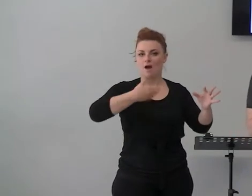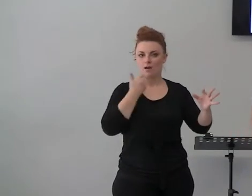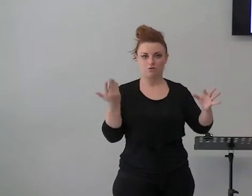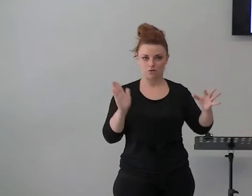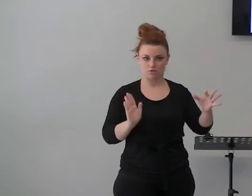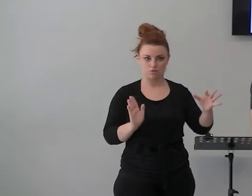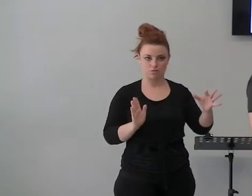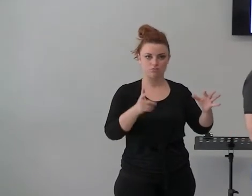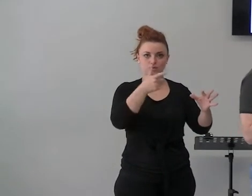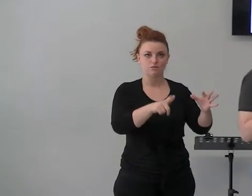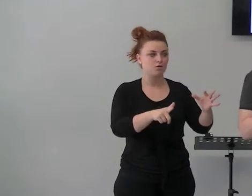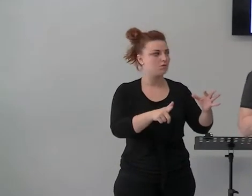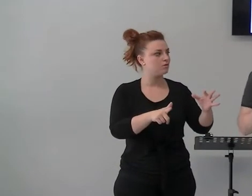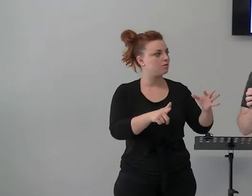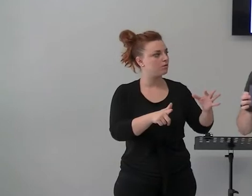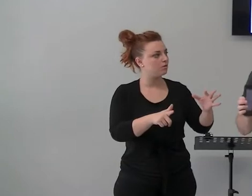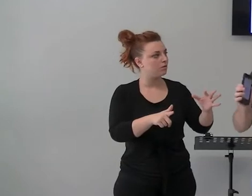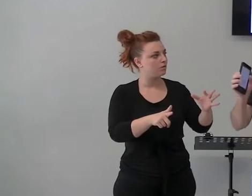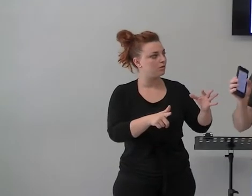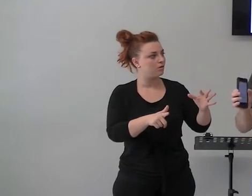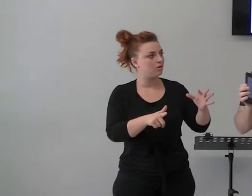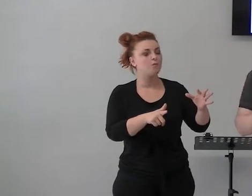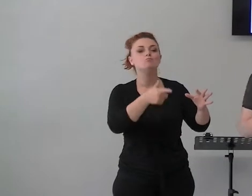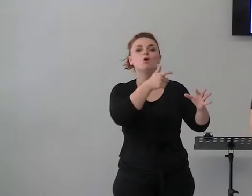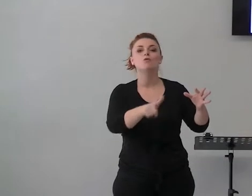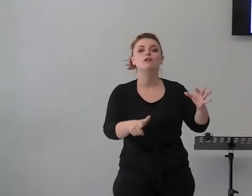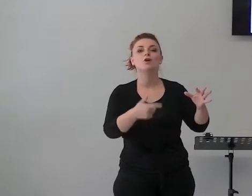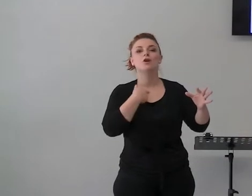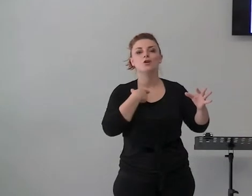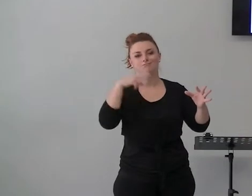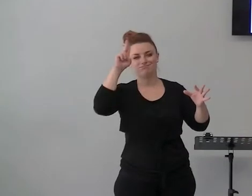Perché sono cattivo. E perché il contesto è chiaro.